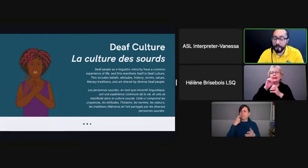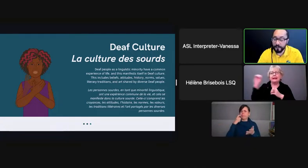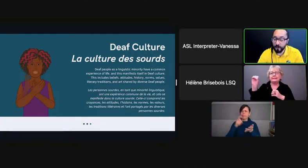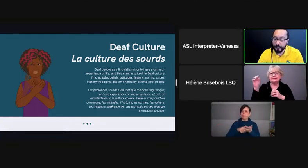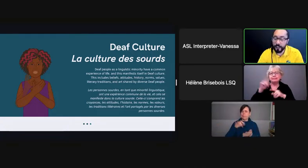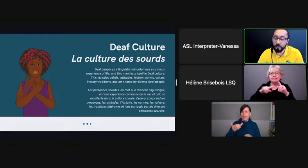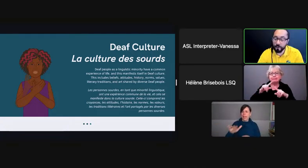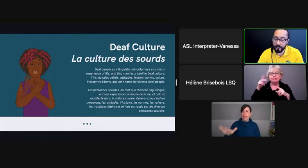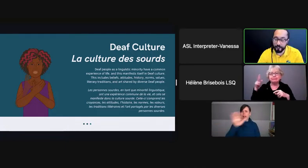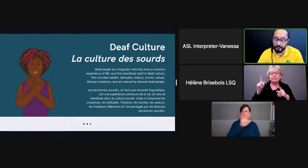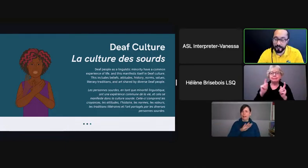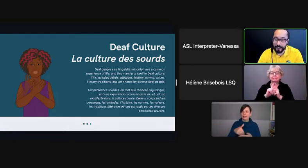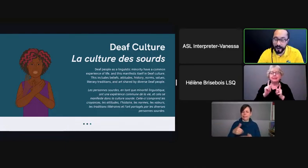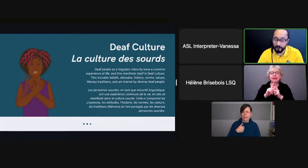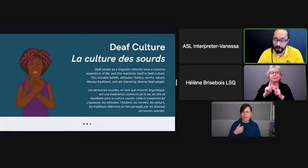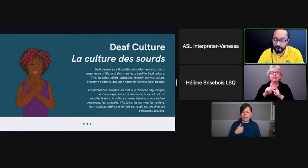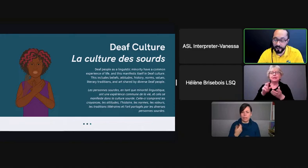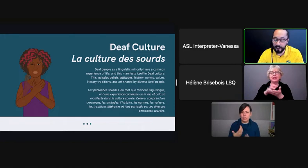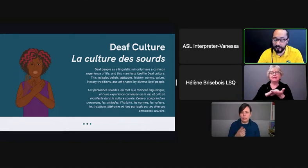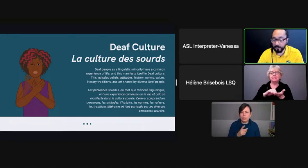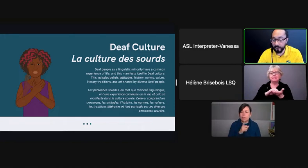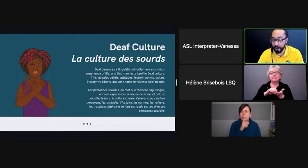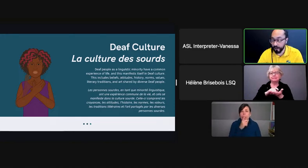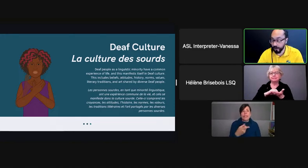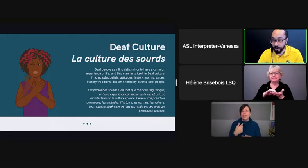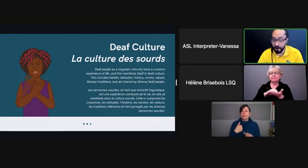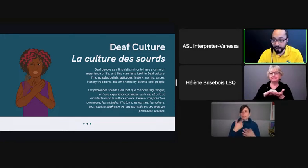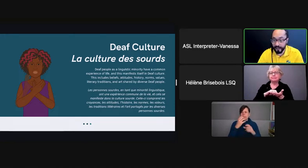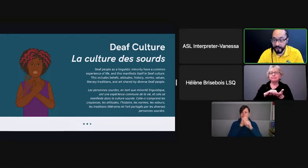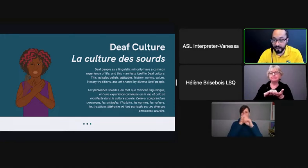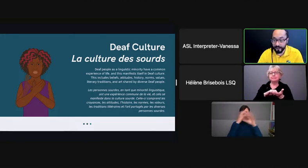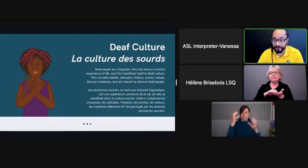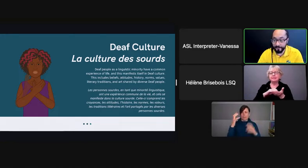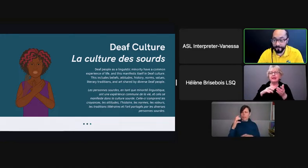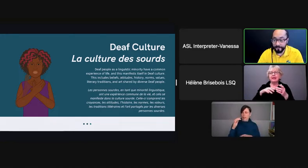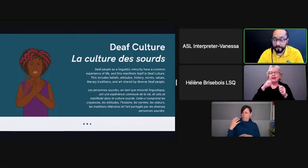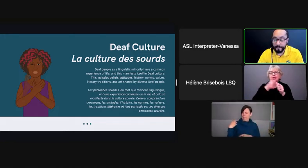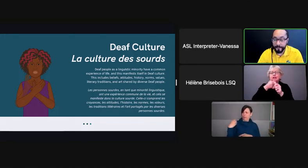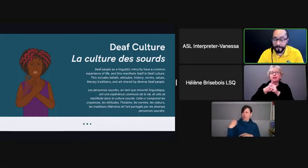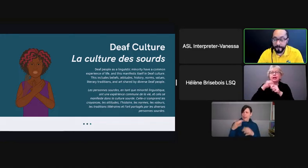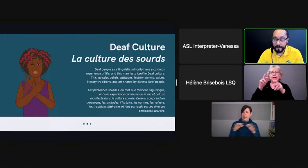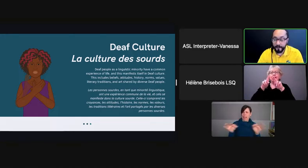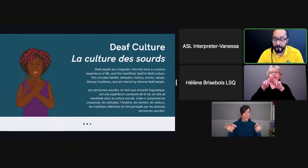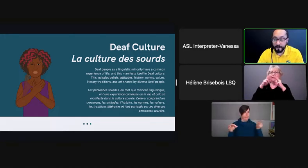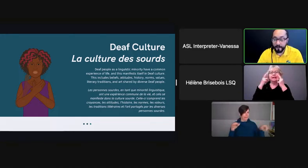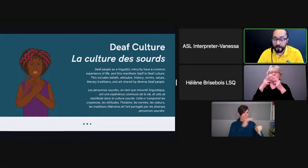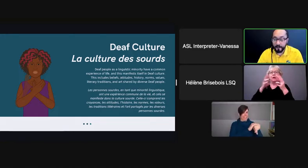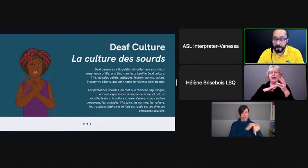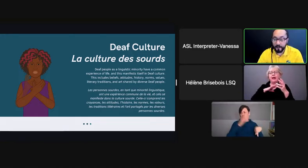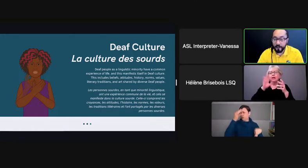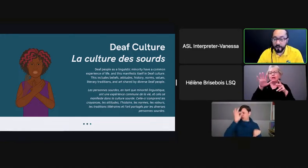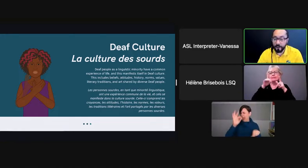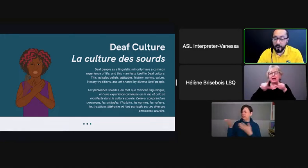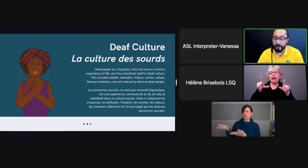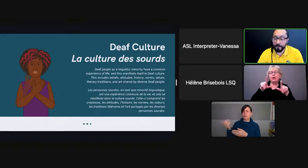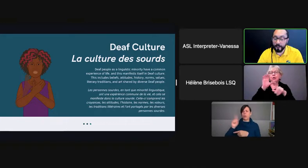'interprétation tactile, chaque région a sa propre culture et ses langues.